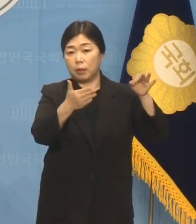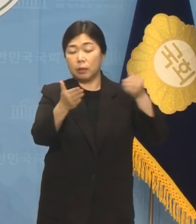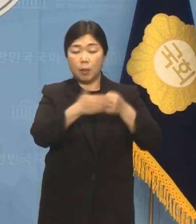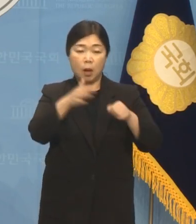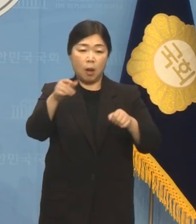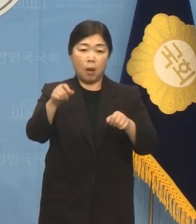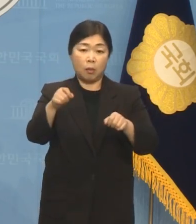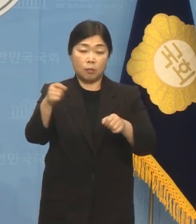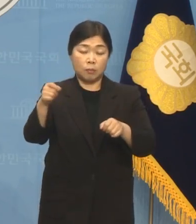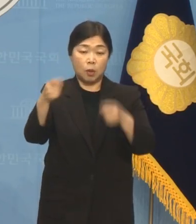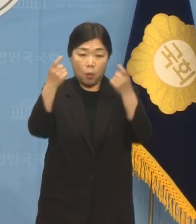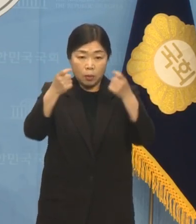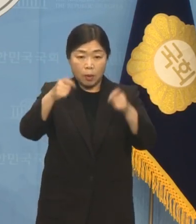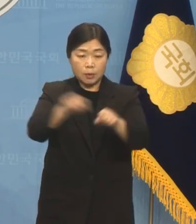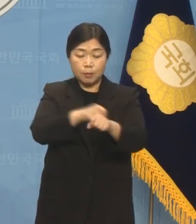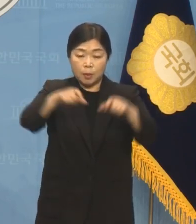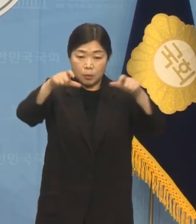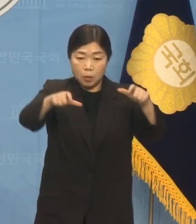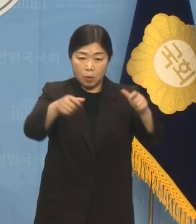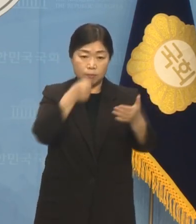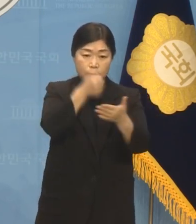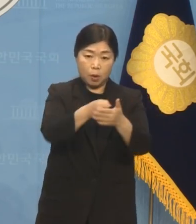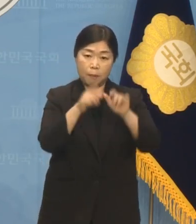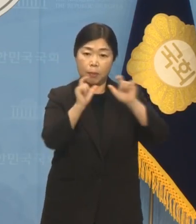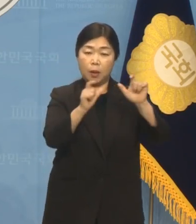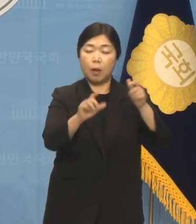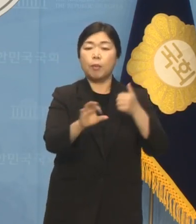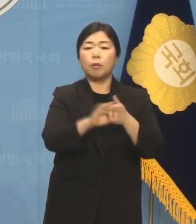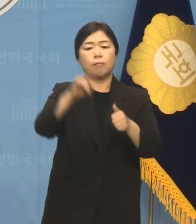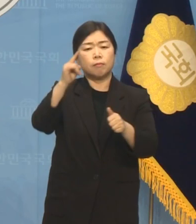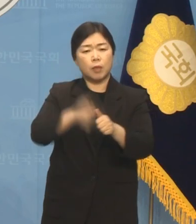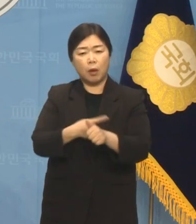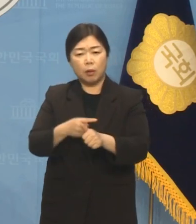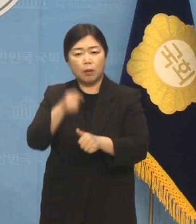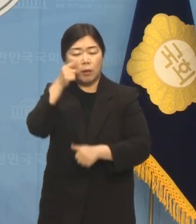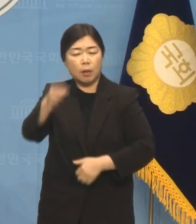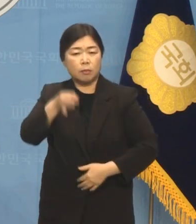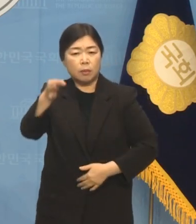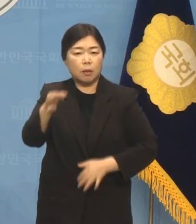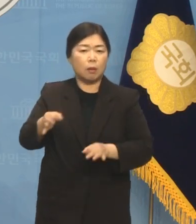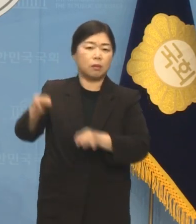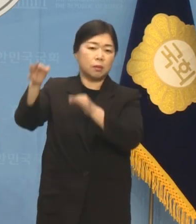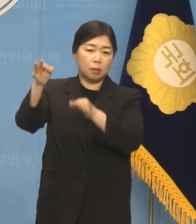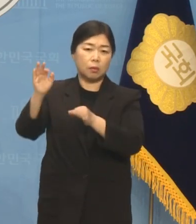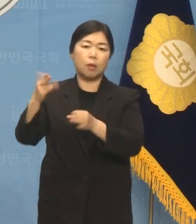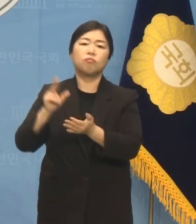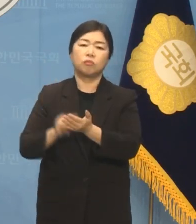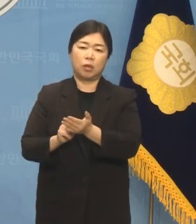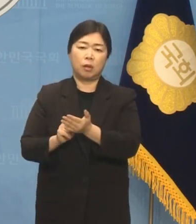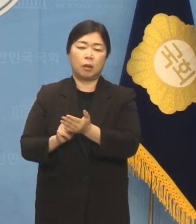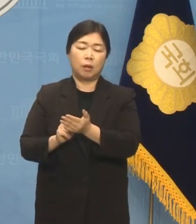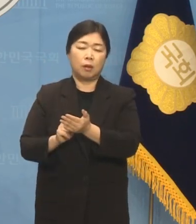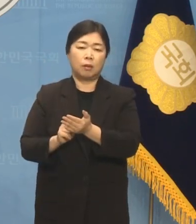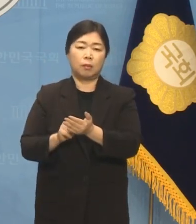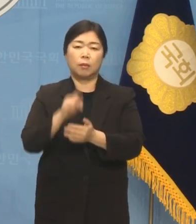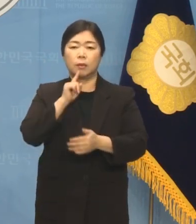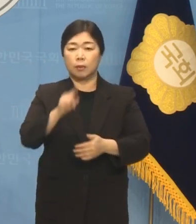지정 시 임대료 상승 등 젠트리피케이션 현상이 심화될 수 있다고 밝히고